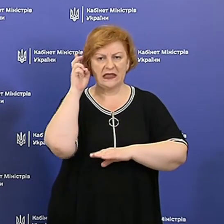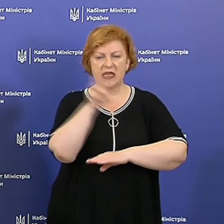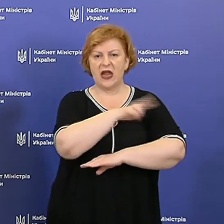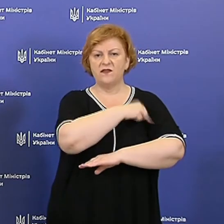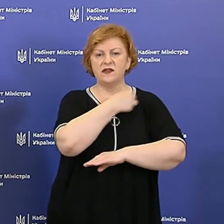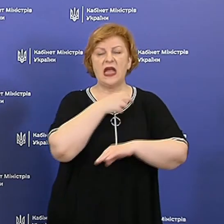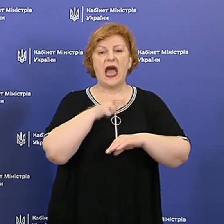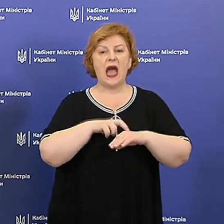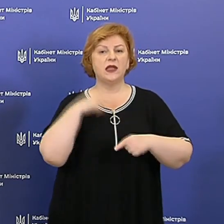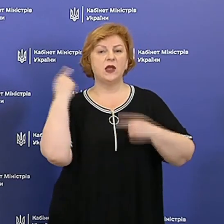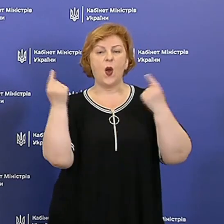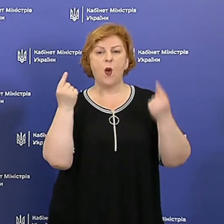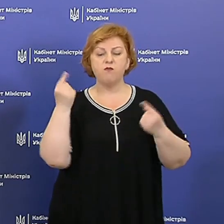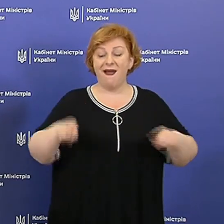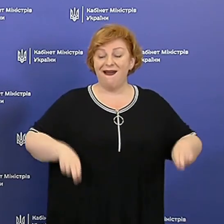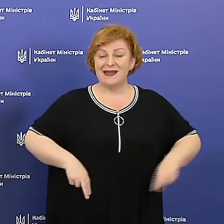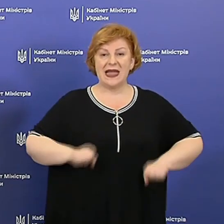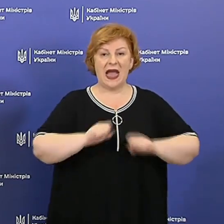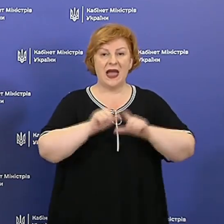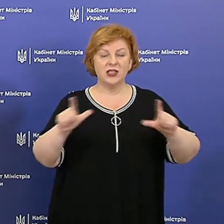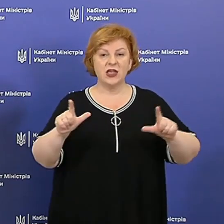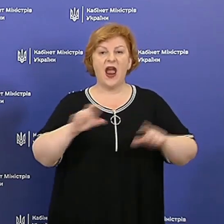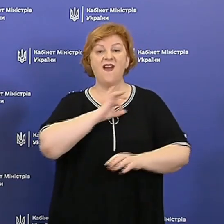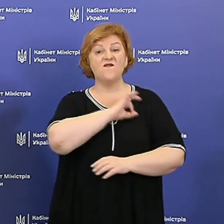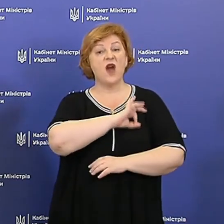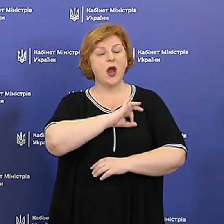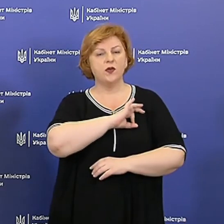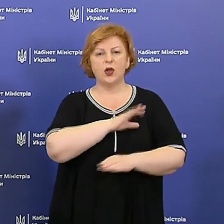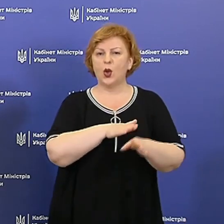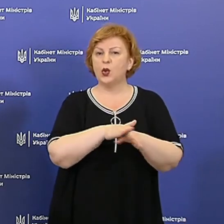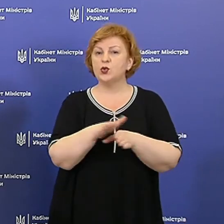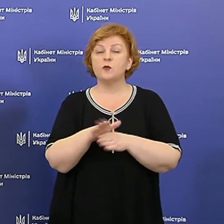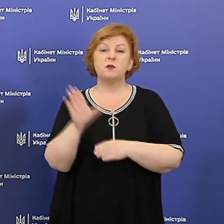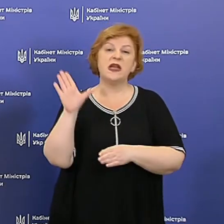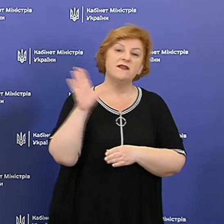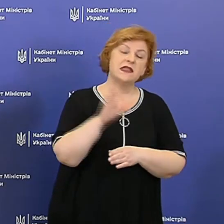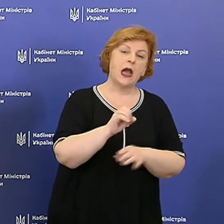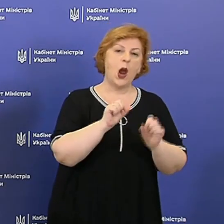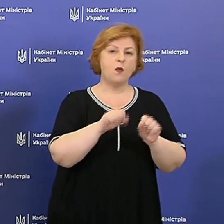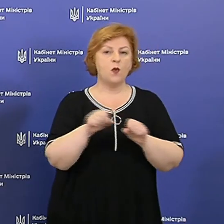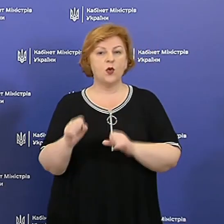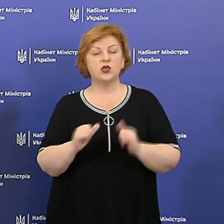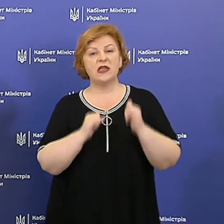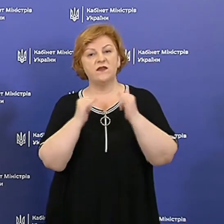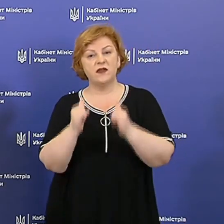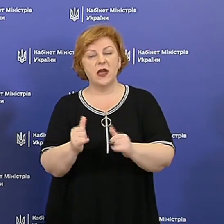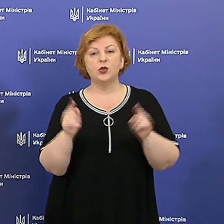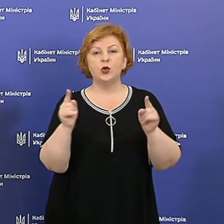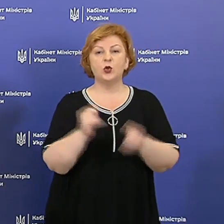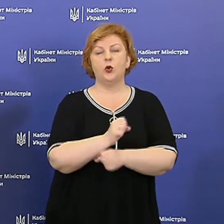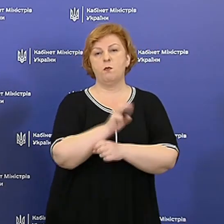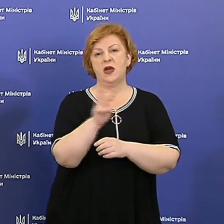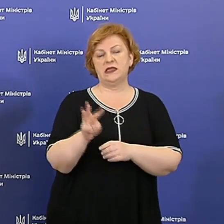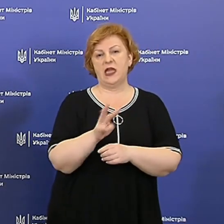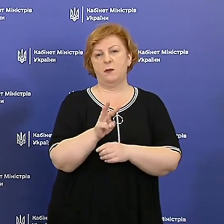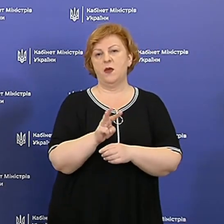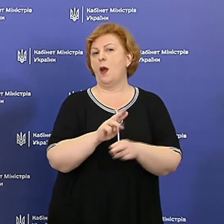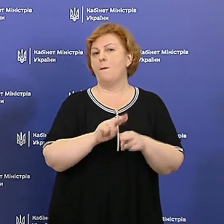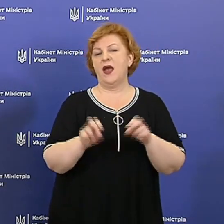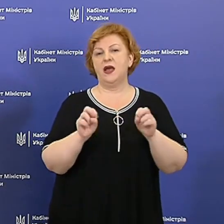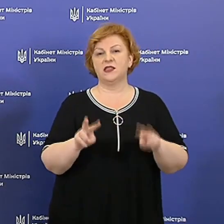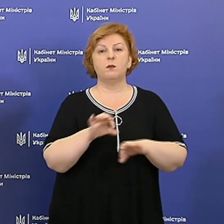областей, директора шкіл, а також вихователі зробили все можливе для того, щоб забезпечити